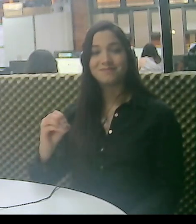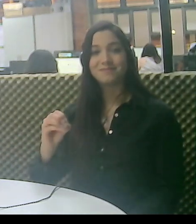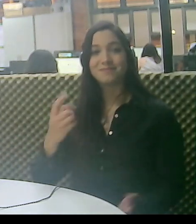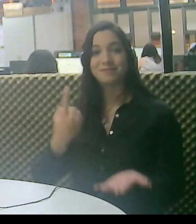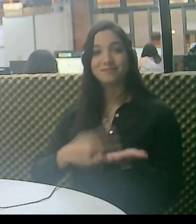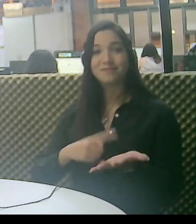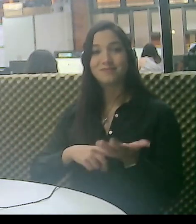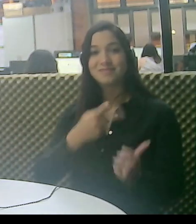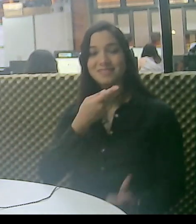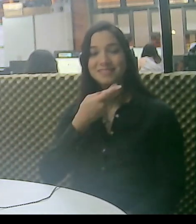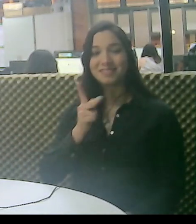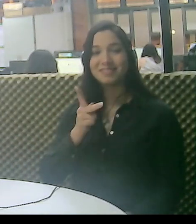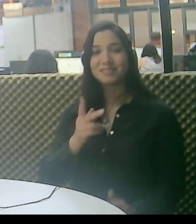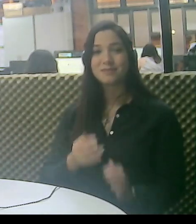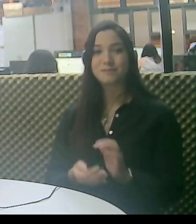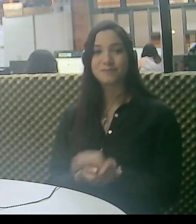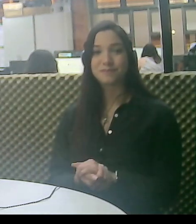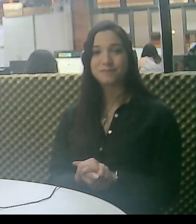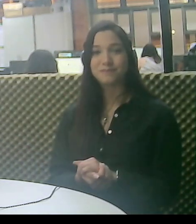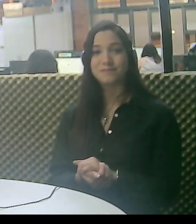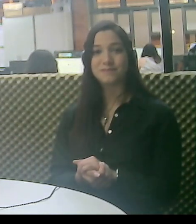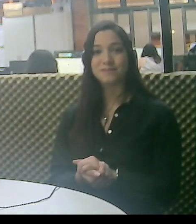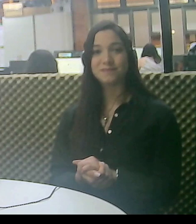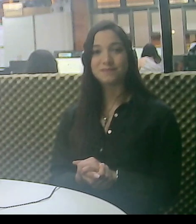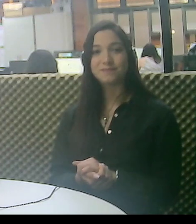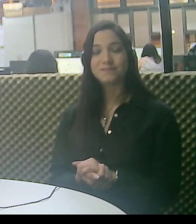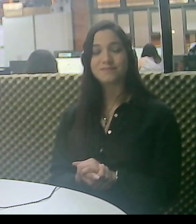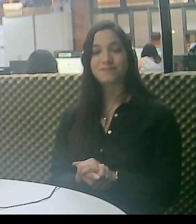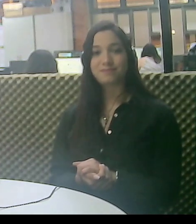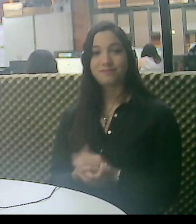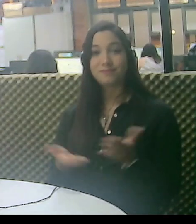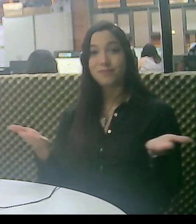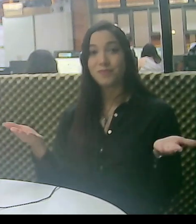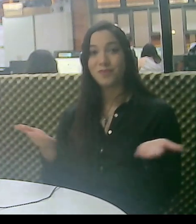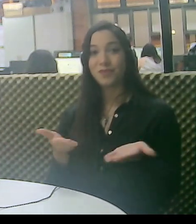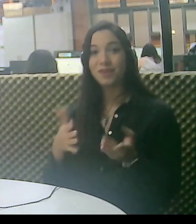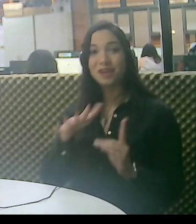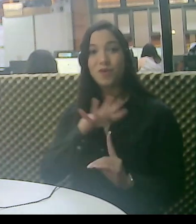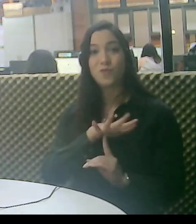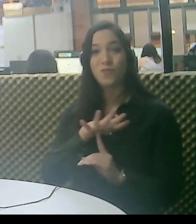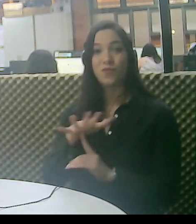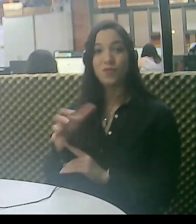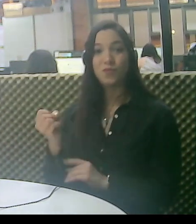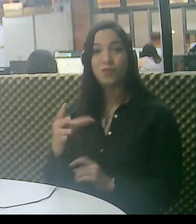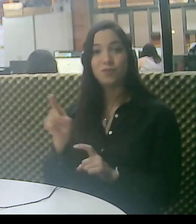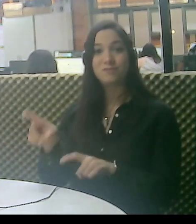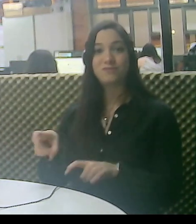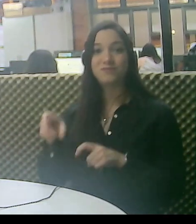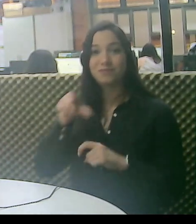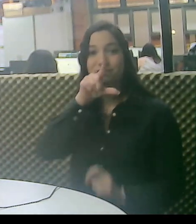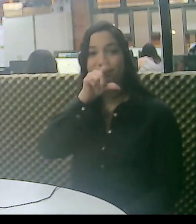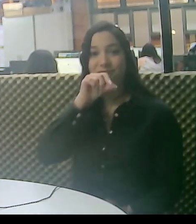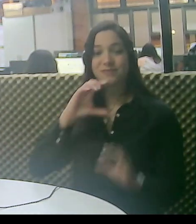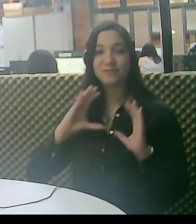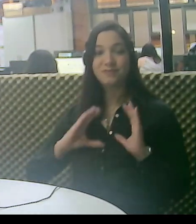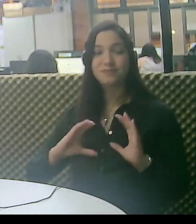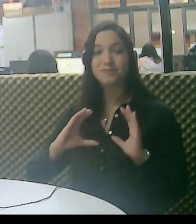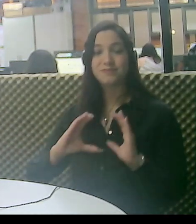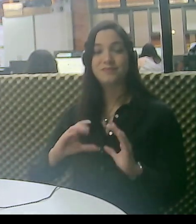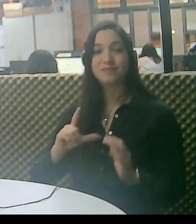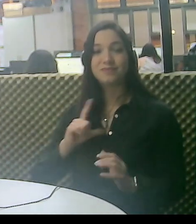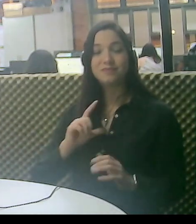3239-6700 e agendar a sua visita. E hoje é dia de feira Novo Agro no Parque do Sabiá. O espaço